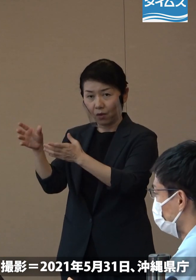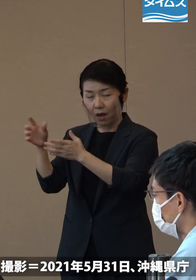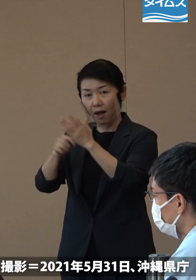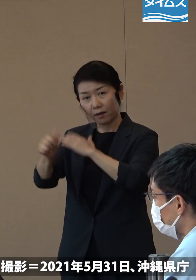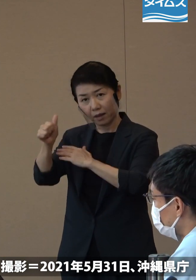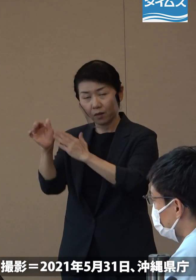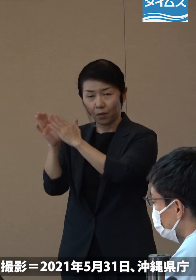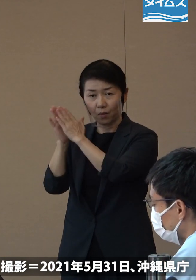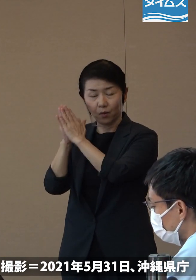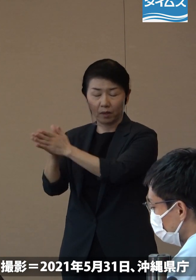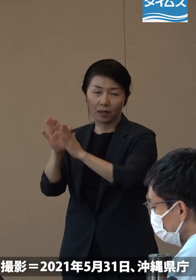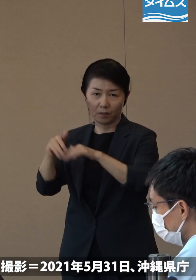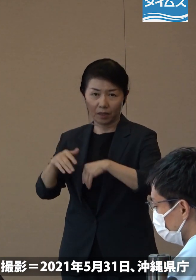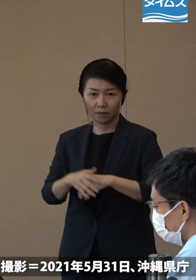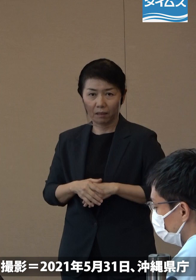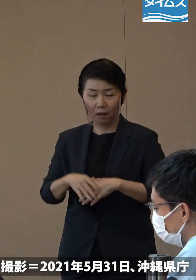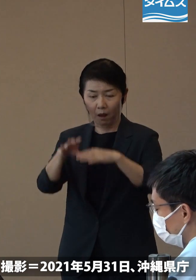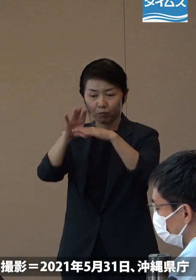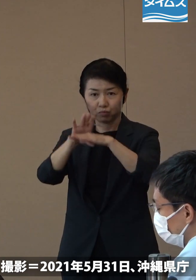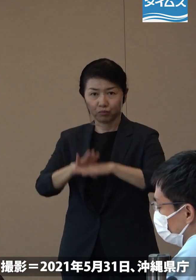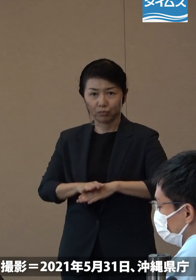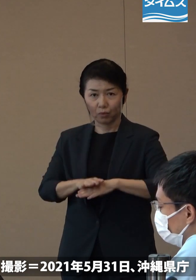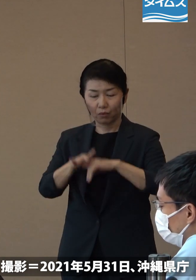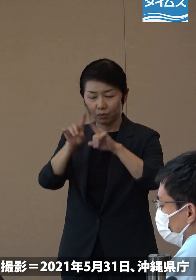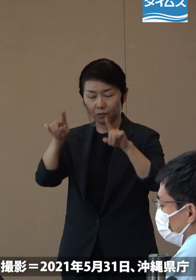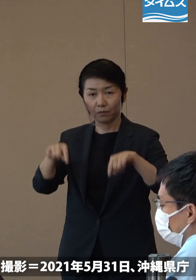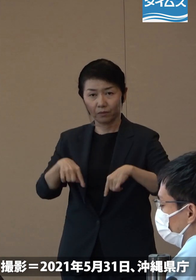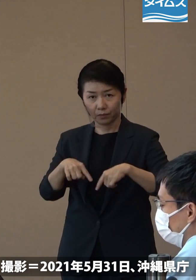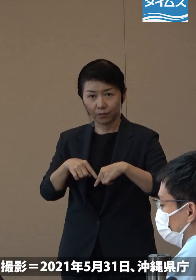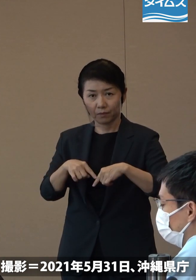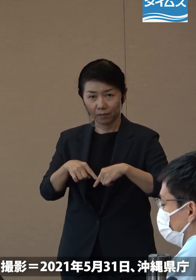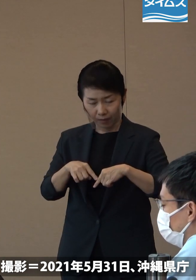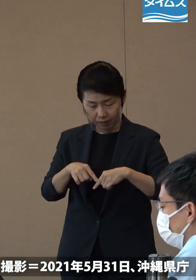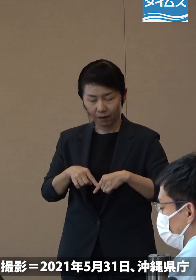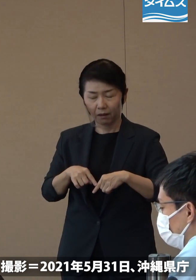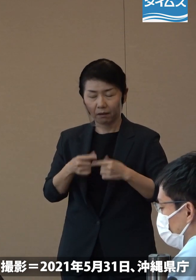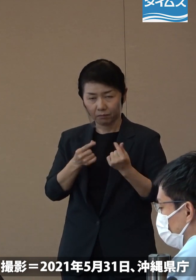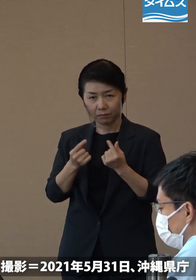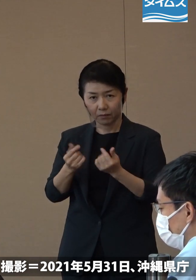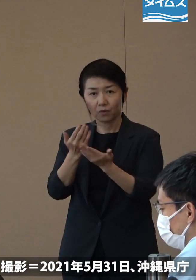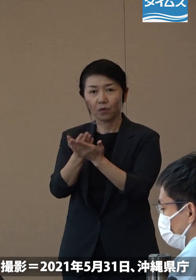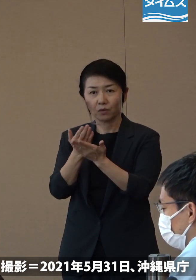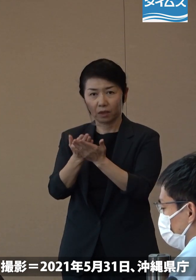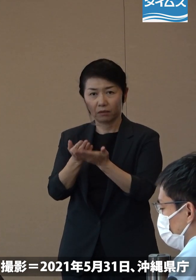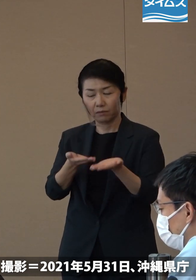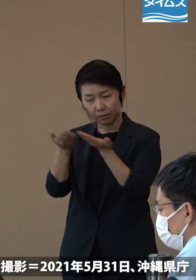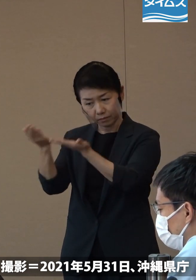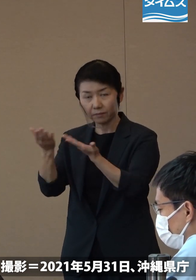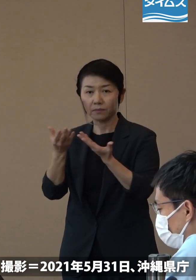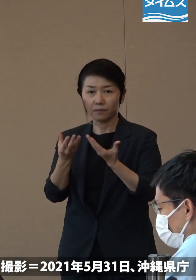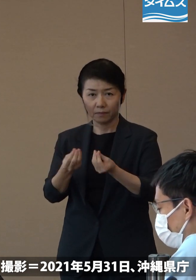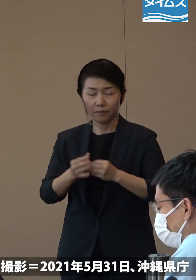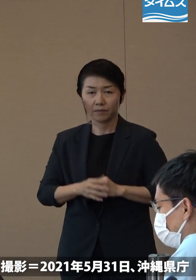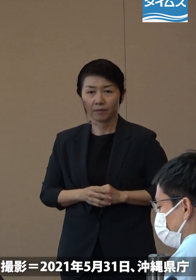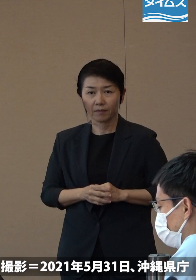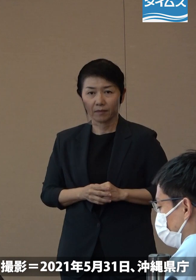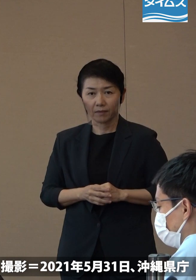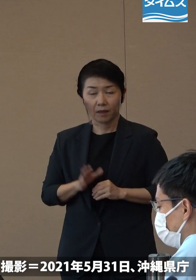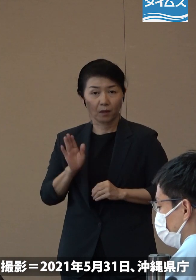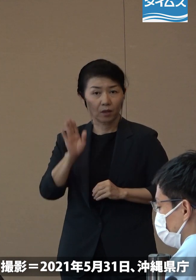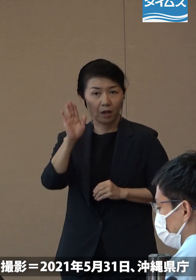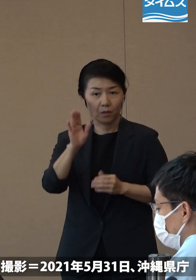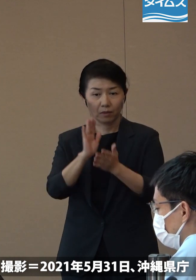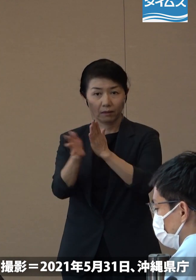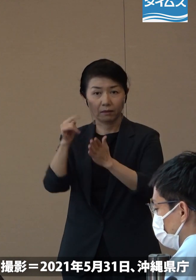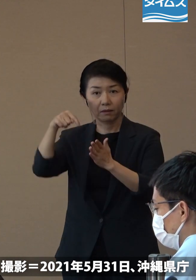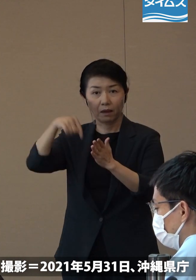事務方からは、文書で、しっかりと、要請をさせていただいています。そして引き続き